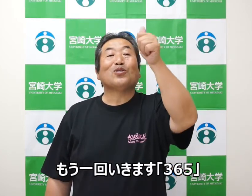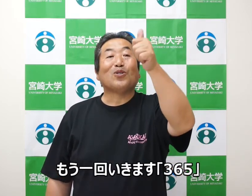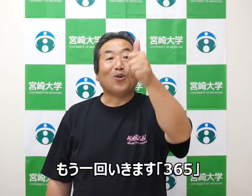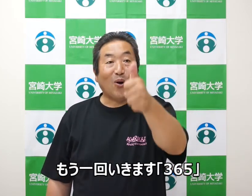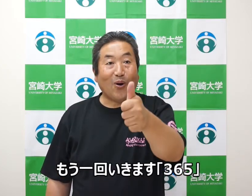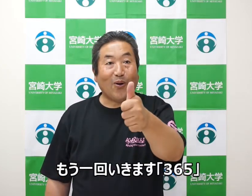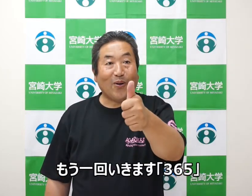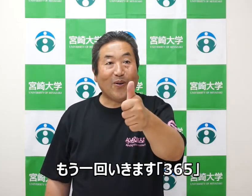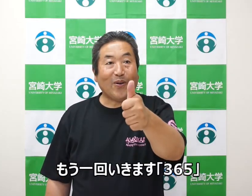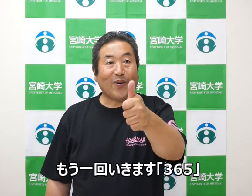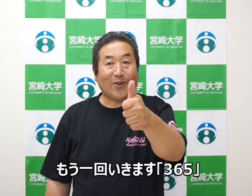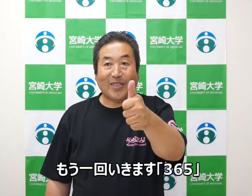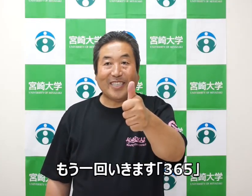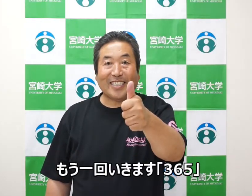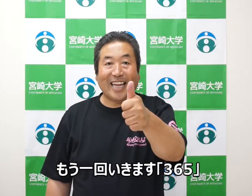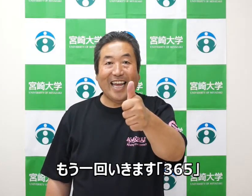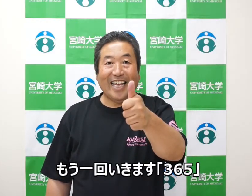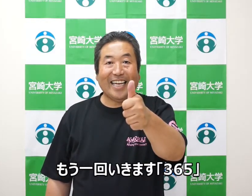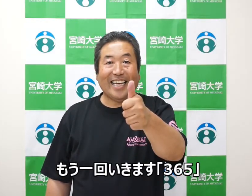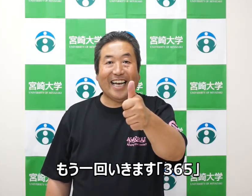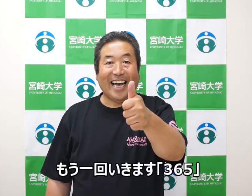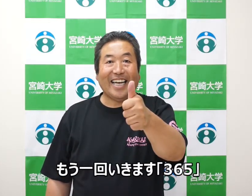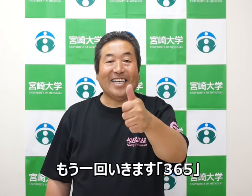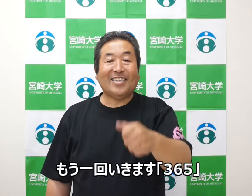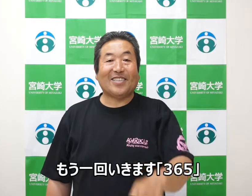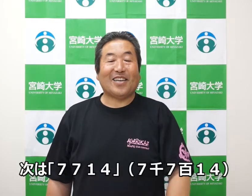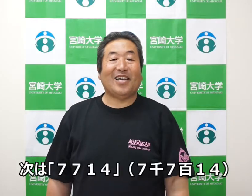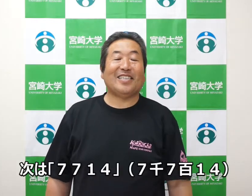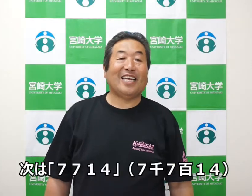365、5いいですね。はい、次はですね、